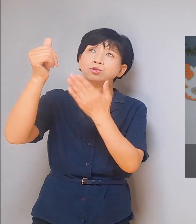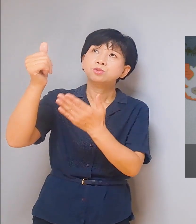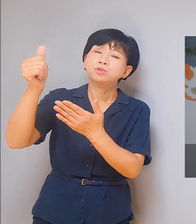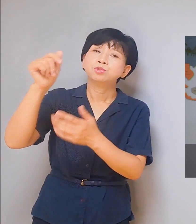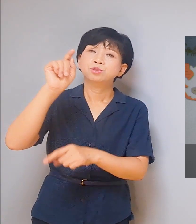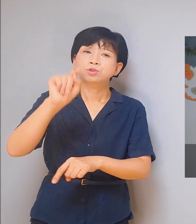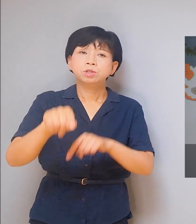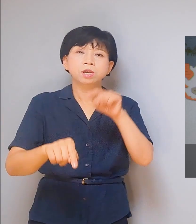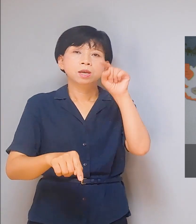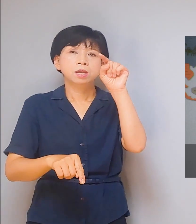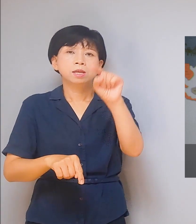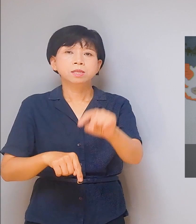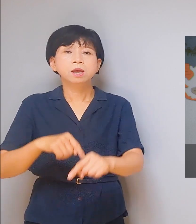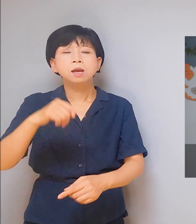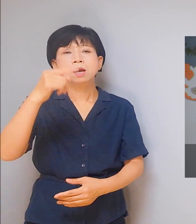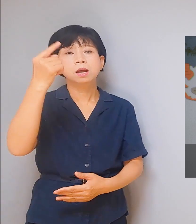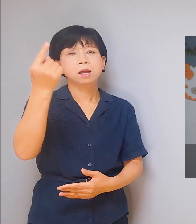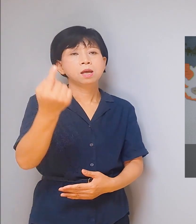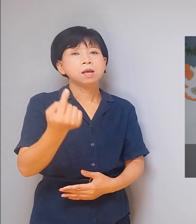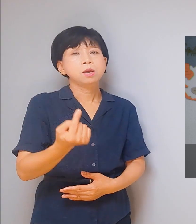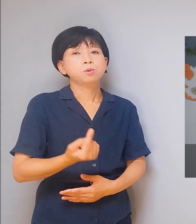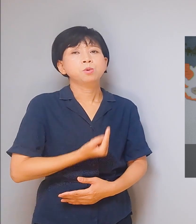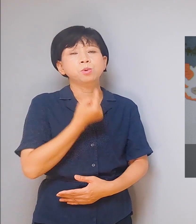걸음씩 주께